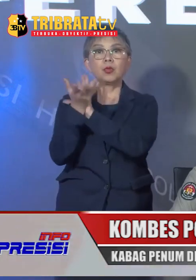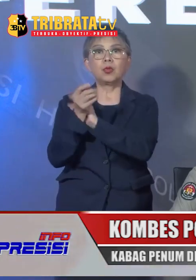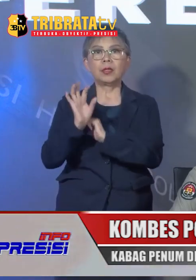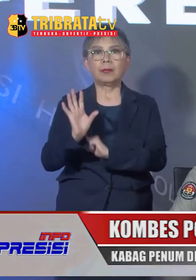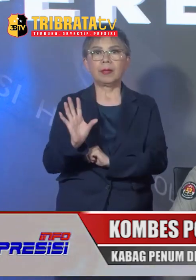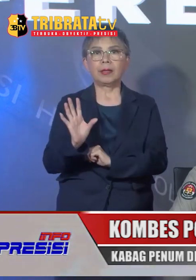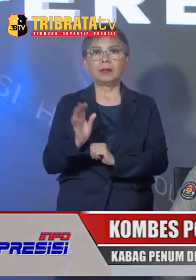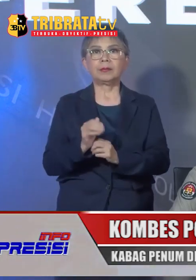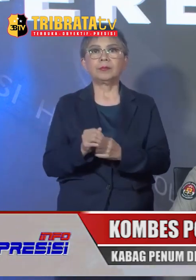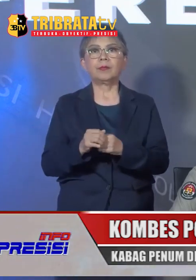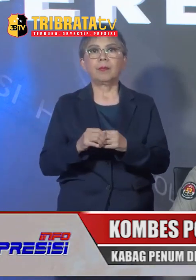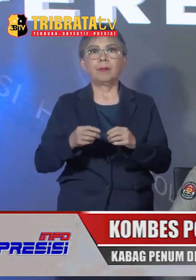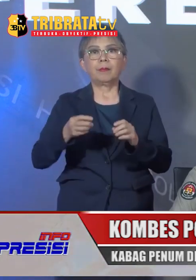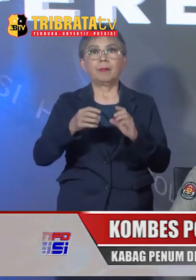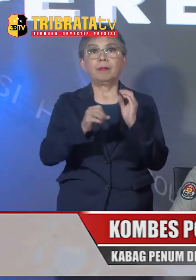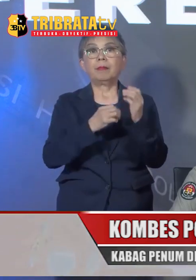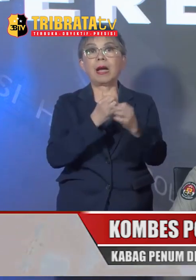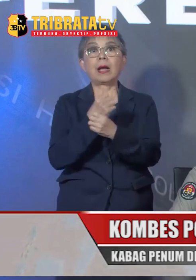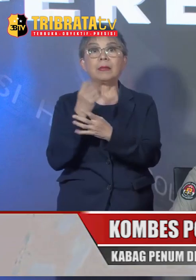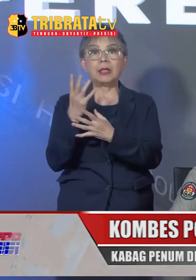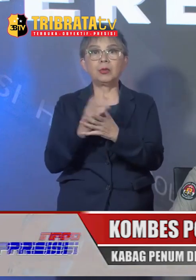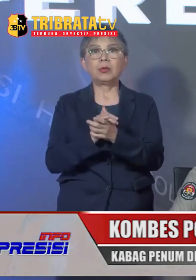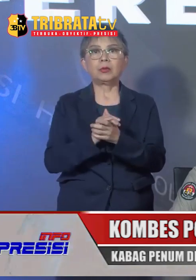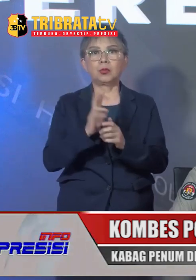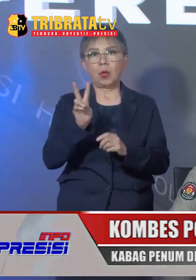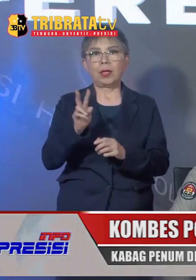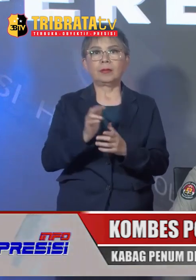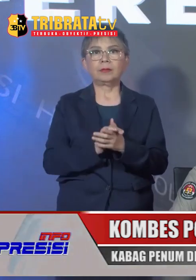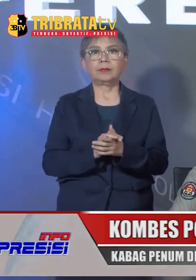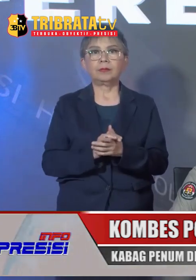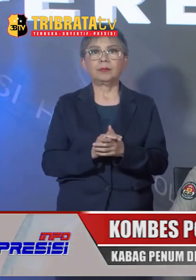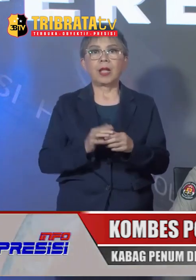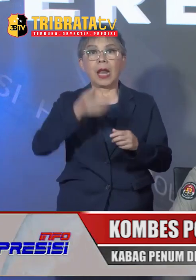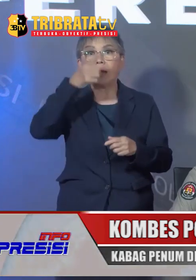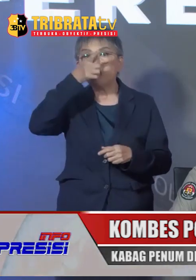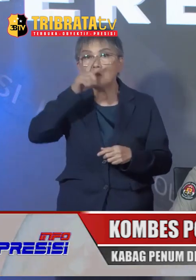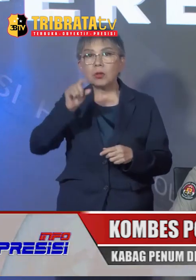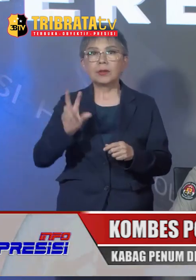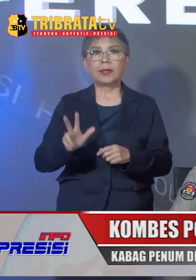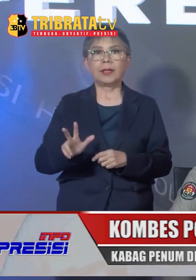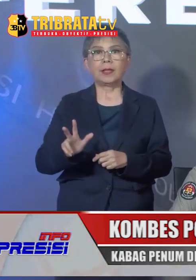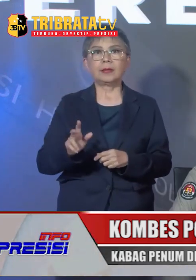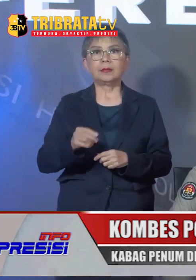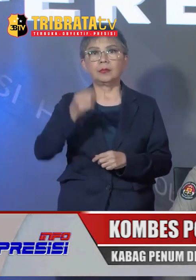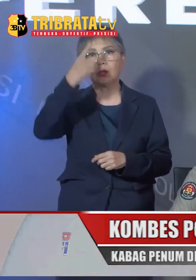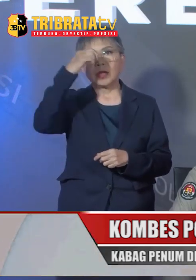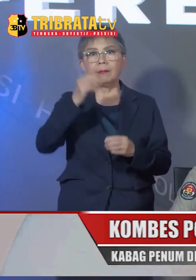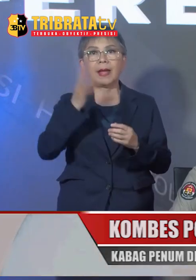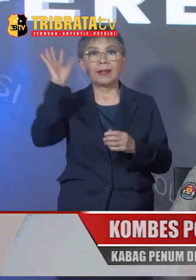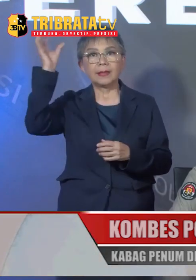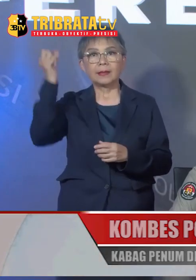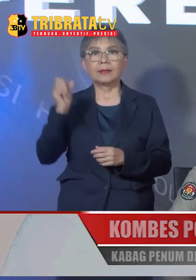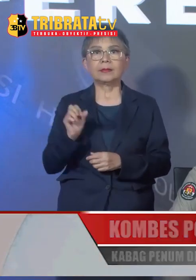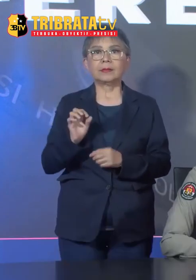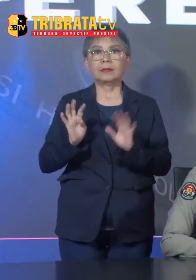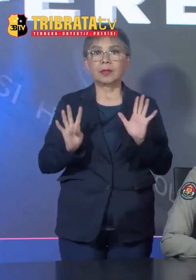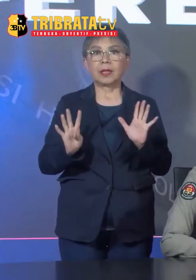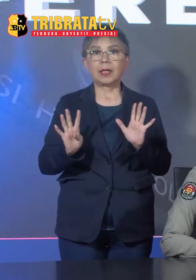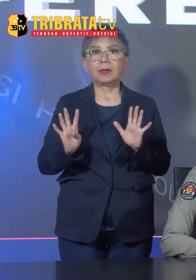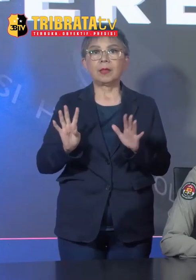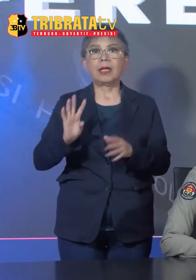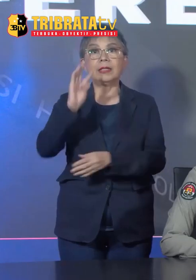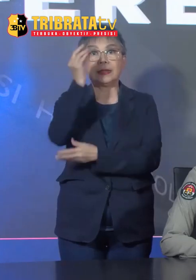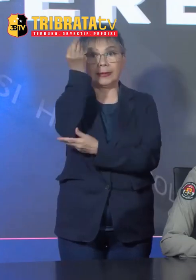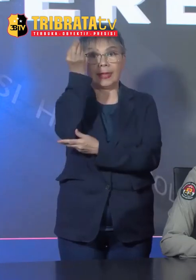Bengkulu 5 Polda Kepulauan Bangka Belitung 2 Polda Lampung 3 Polda Banten 9